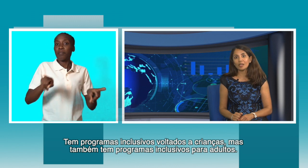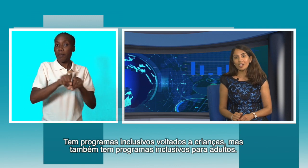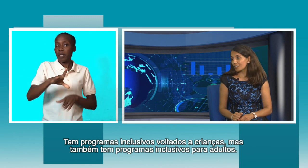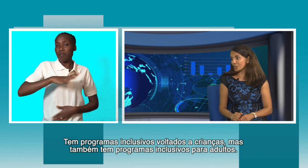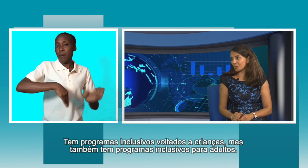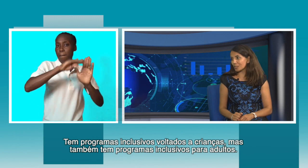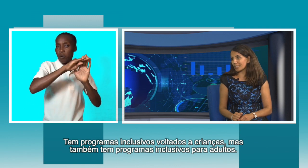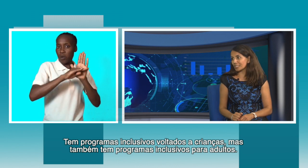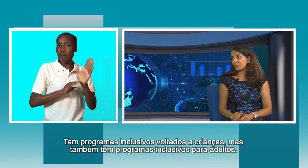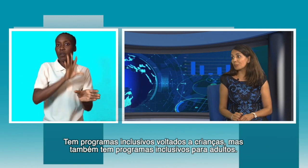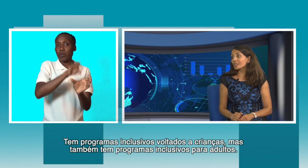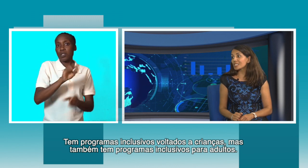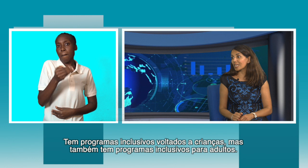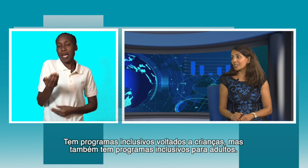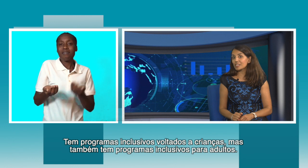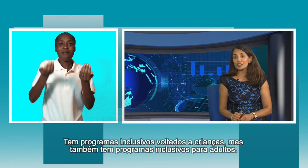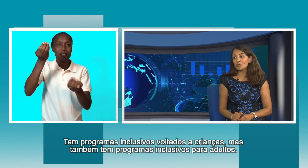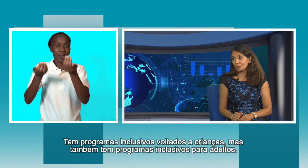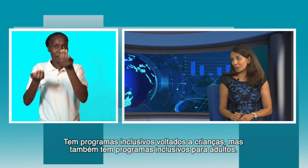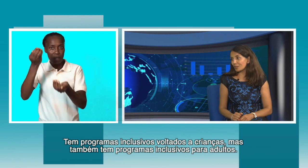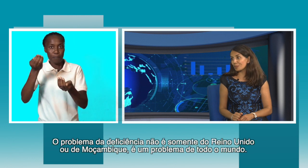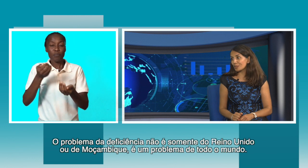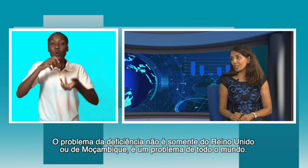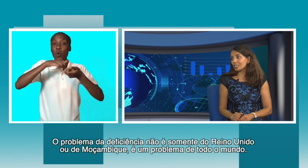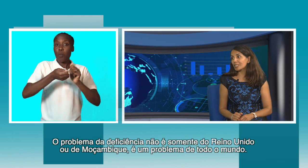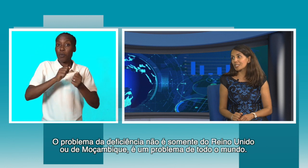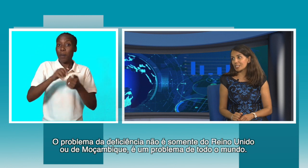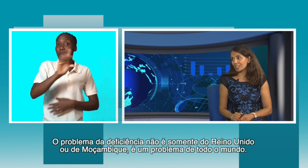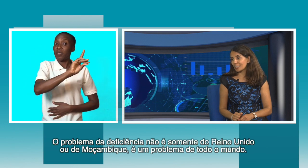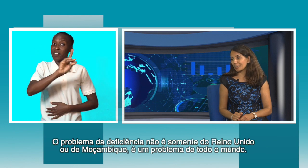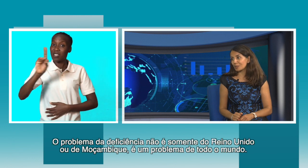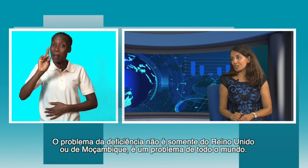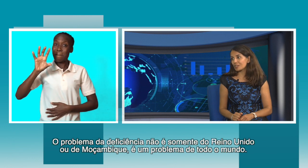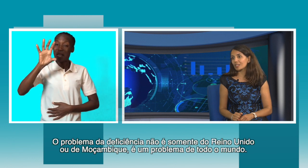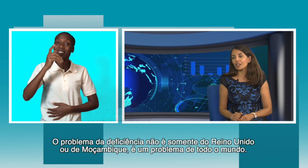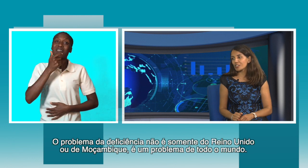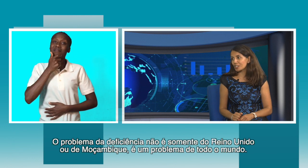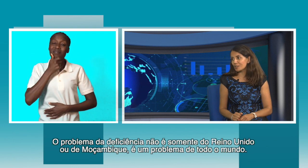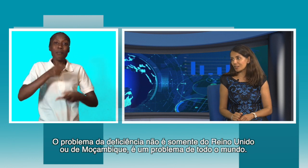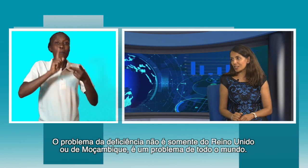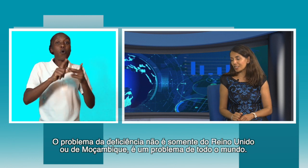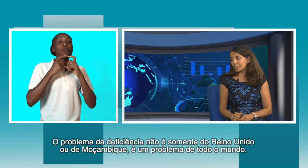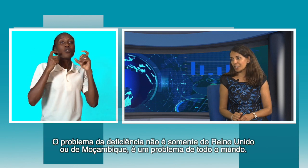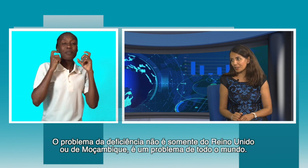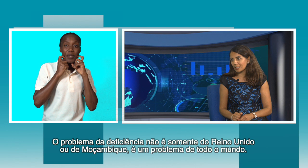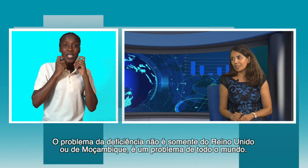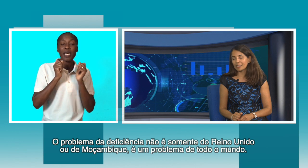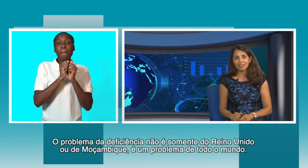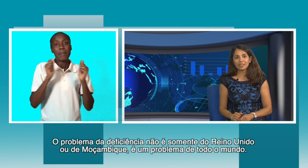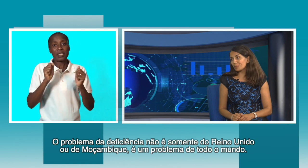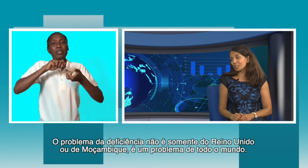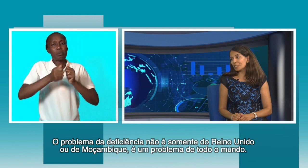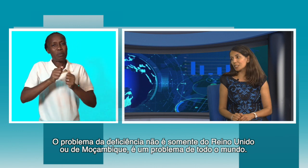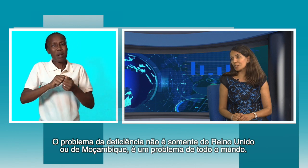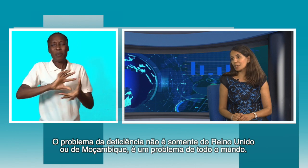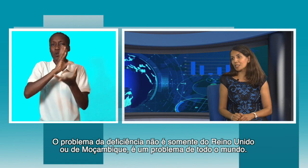mas também tem programas inclusivos para adultos. O problema da deficiência não é somente do Reino Unido ou de Moçambique, é um